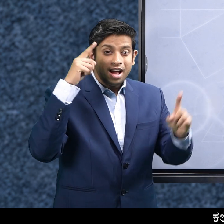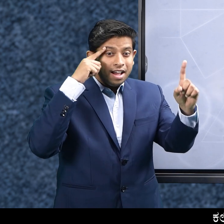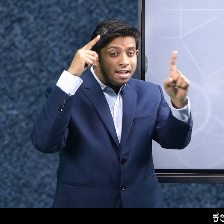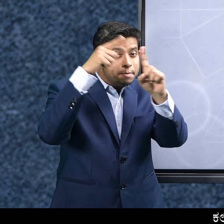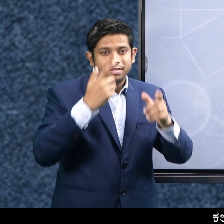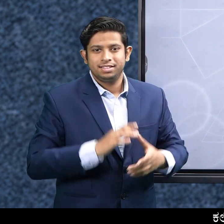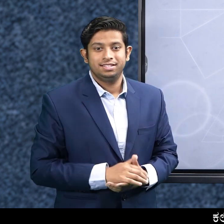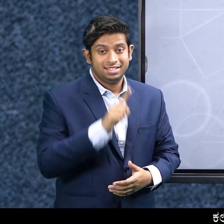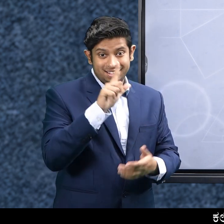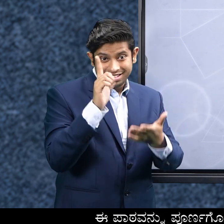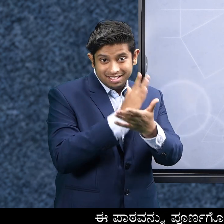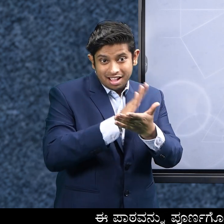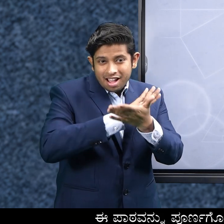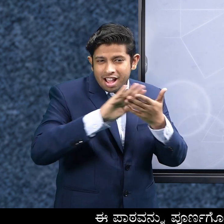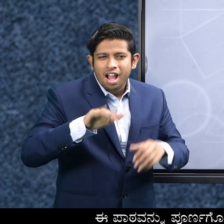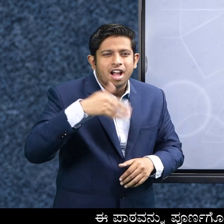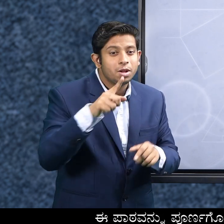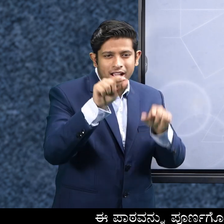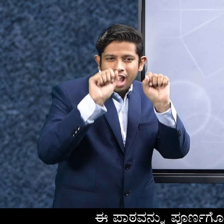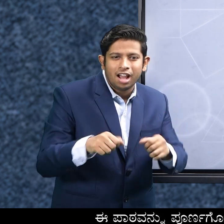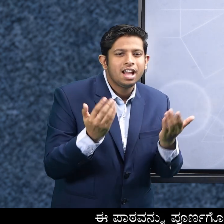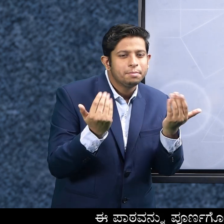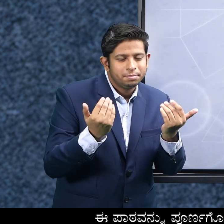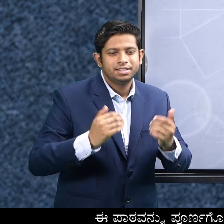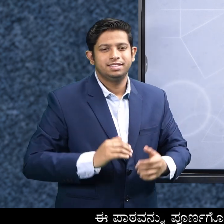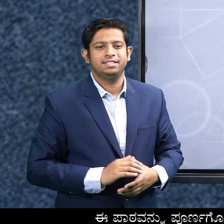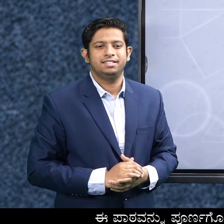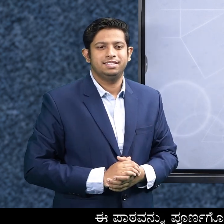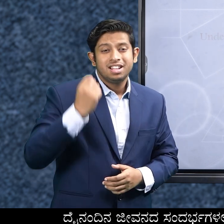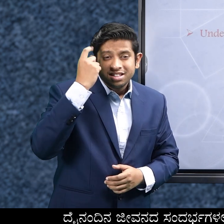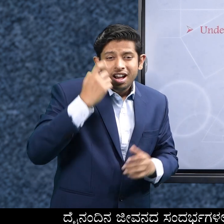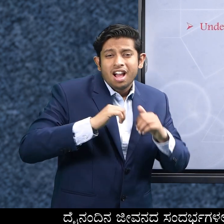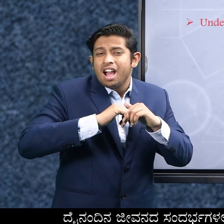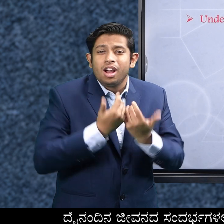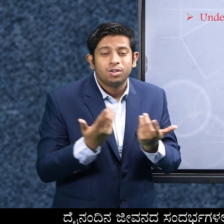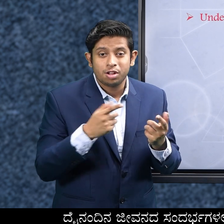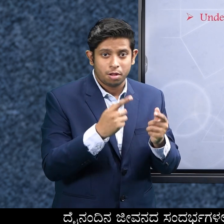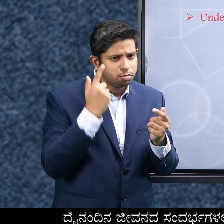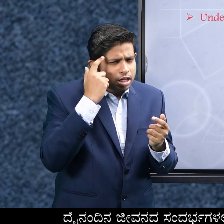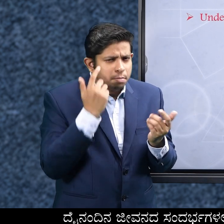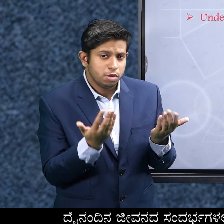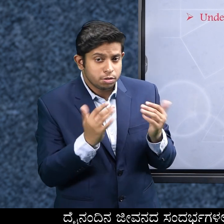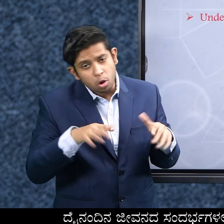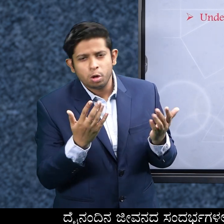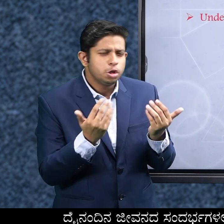ಕಲಿಕೆಯ ಉದ್ದೇಶಗಳು. ಈ ಪಾಠವನ್ನ ಪೂರ್ಣಗೊಳಿಸಿದ ನಂತರ ನೀವು ಹೀಗೆ ಮಾಡಬಹುದು. ದೈನಂದಿನ ಜೀವನದ ಸಂದರ್ಭಗಳಲ್ಲಿ ಸಂಭವನೀಯತೆಯನ್ನ